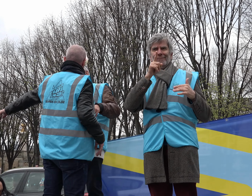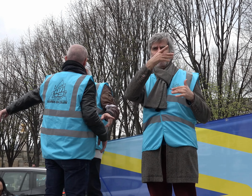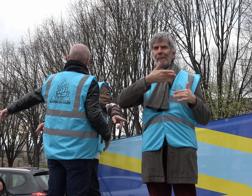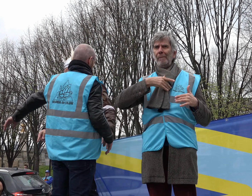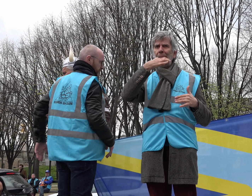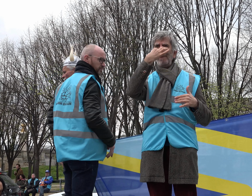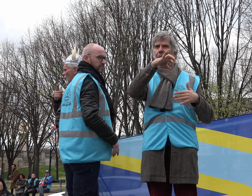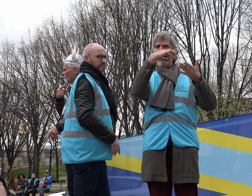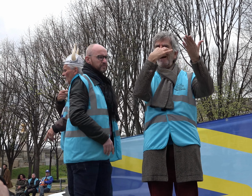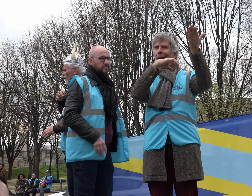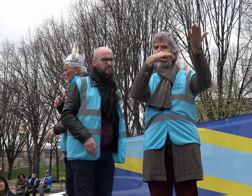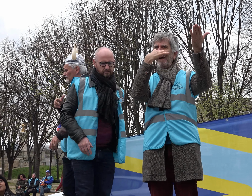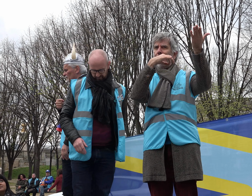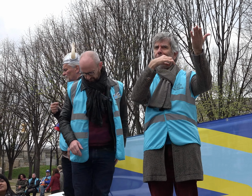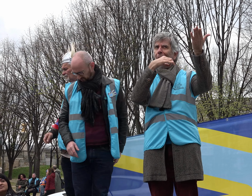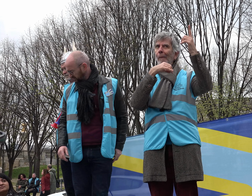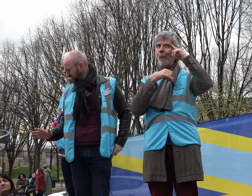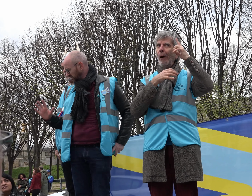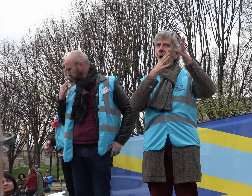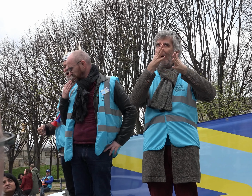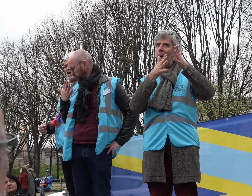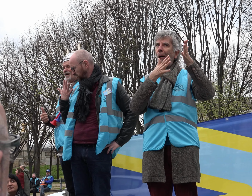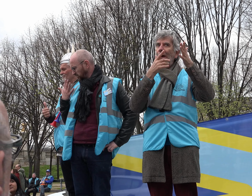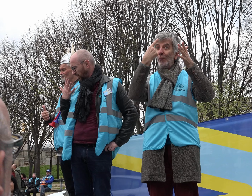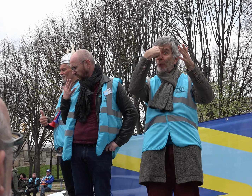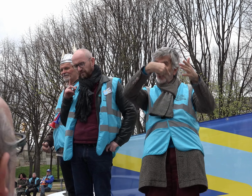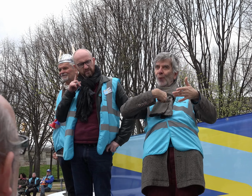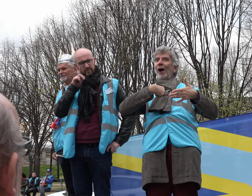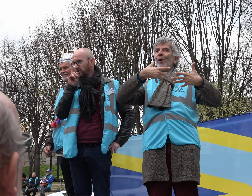Et en grandissant, elle a commencé à me parler avec la voix.